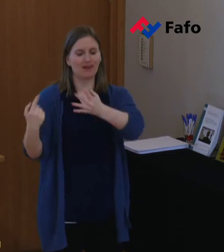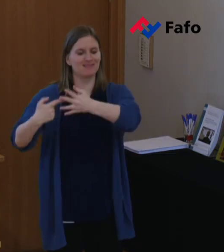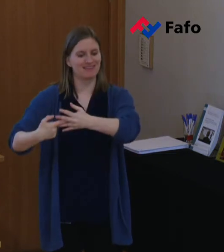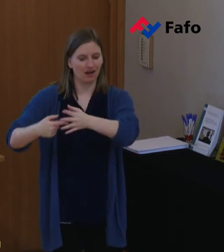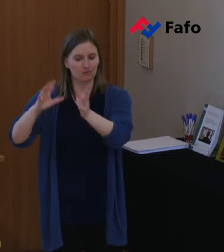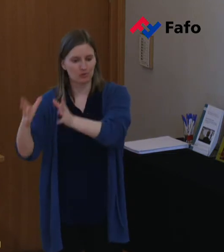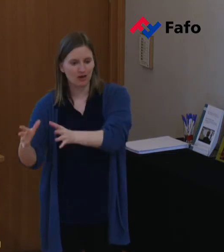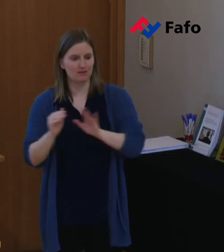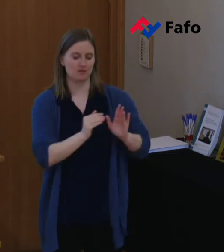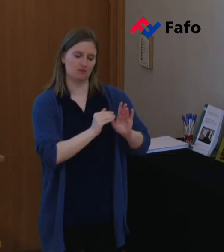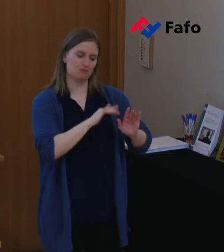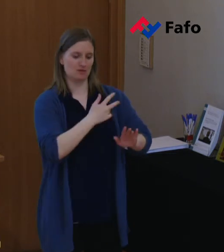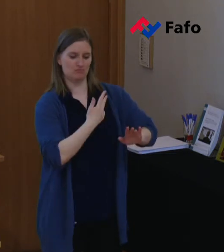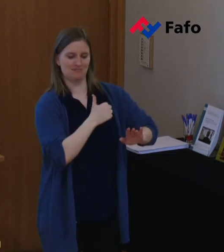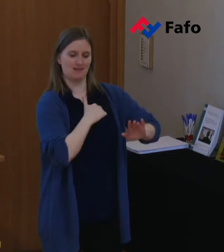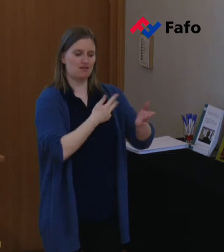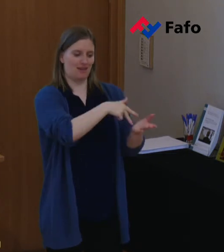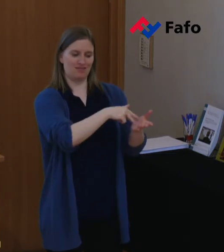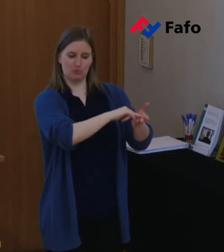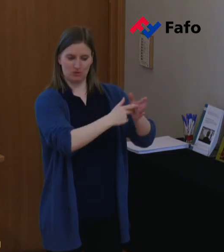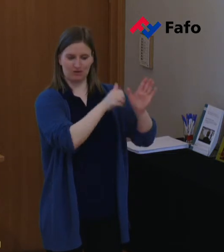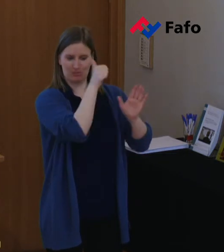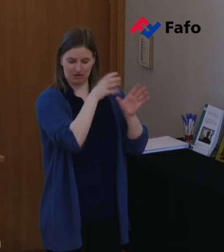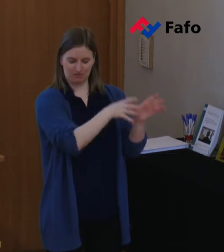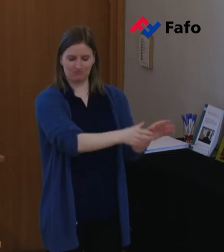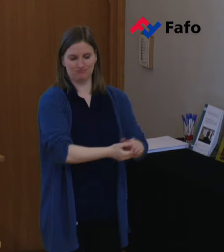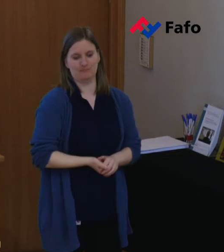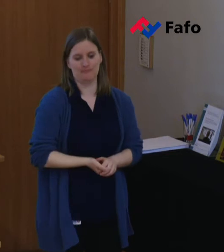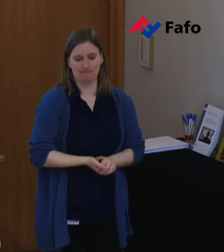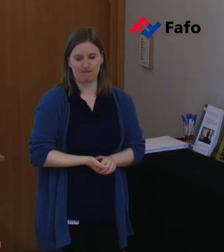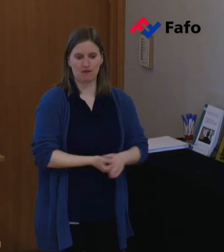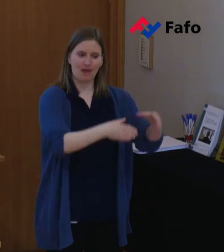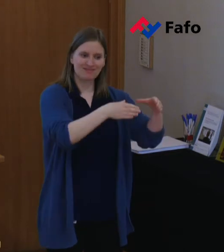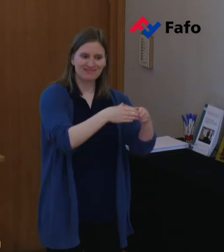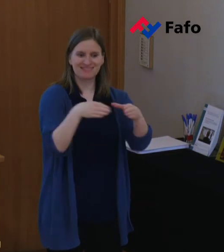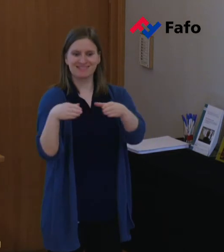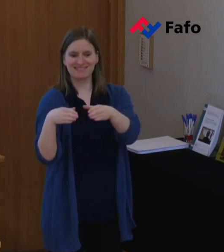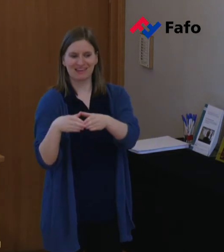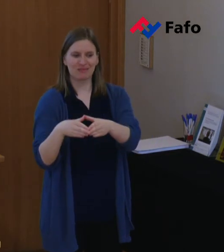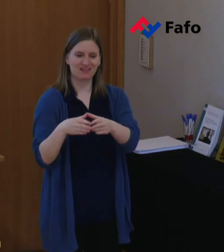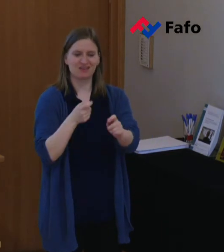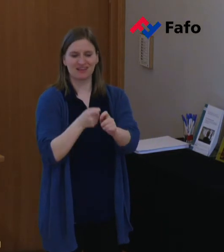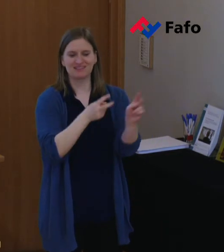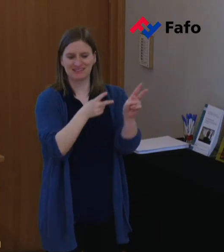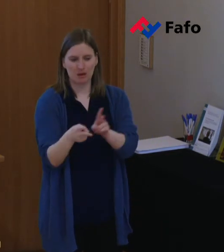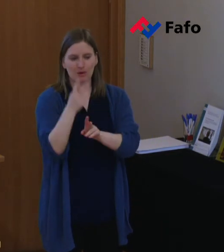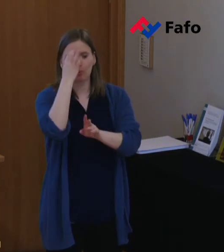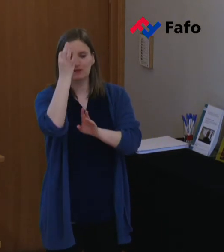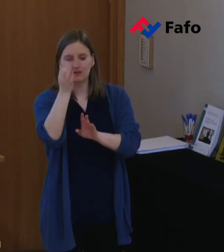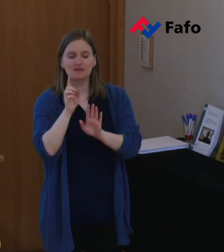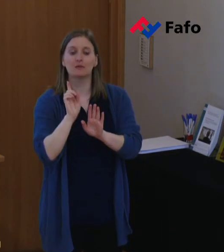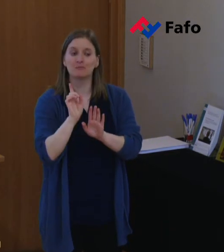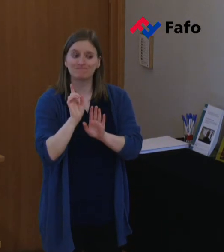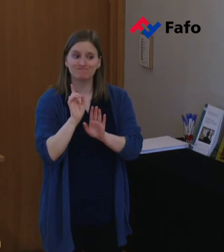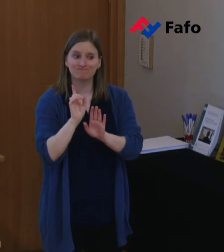mer selvstendig prosjekt i Bergen. Teamen er relativt lik på kompetanse, bortsett fra det at